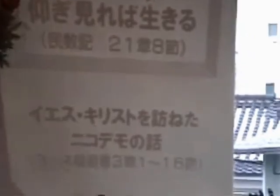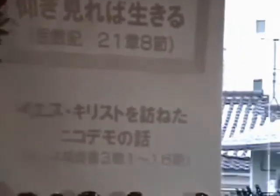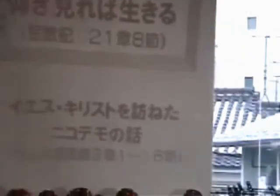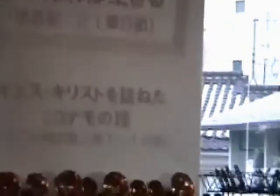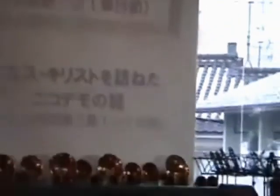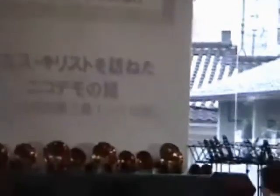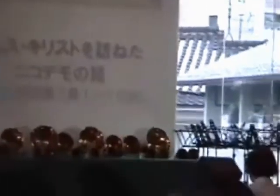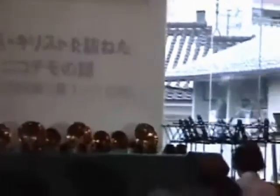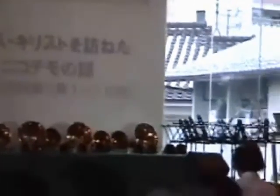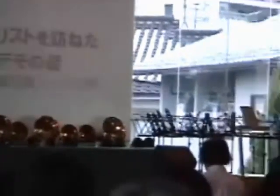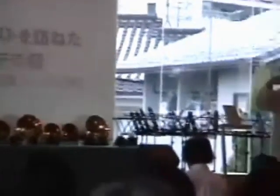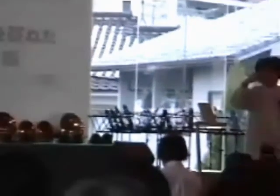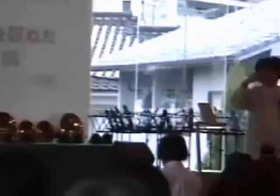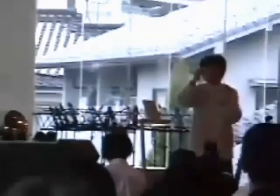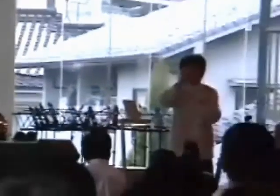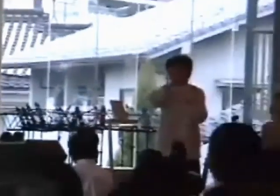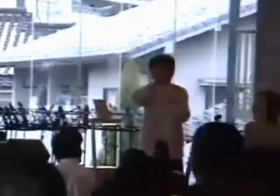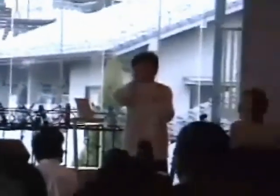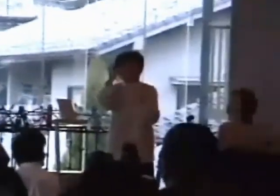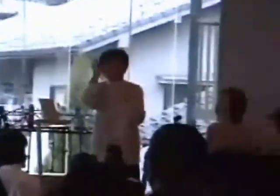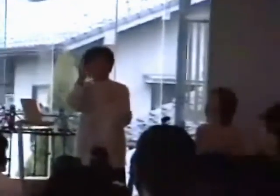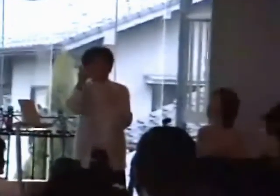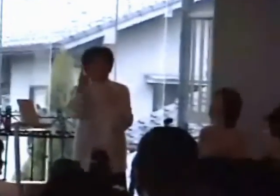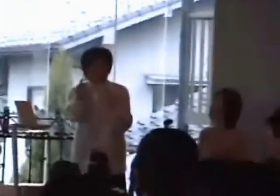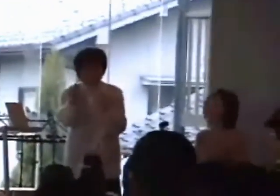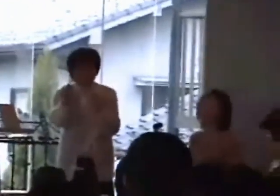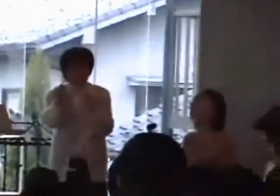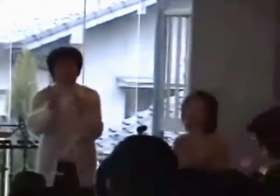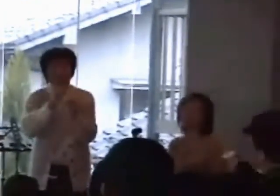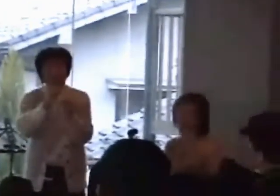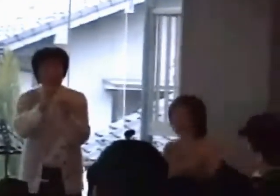。ではどうぞ始めてください。